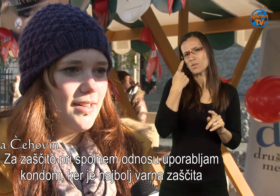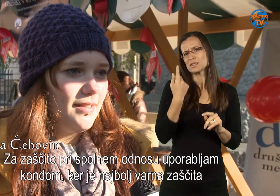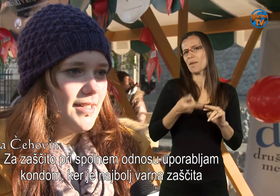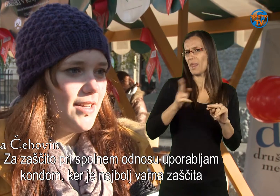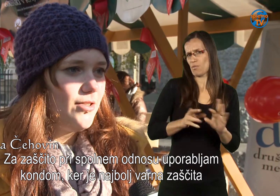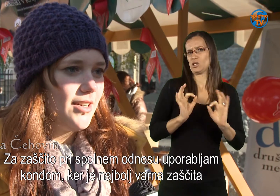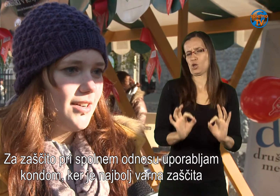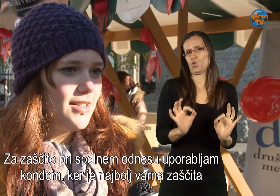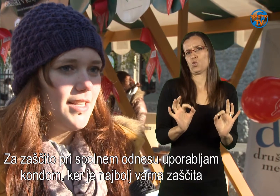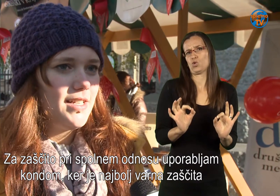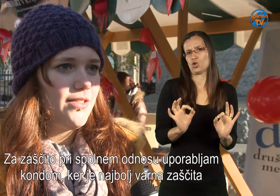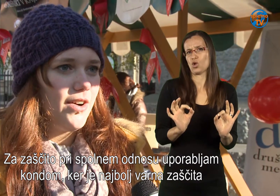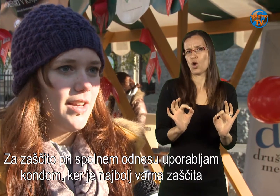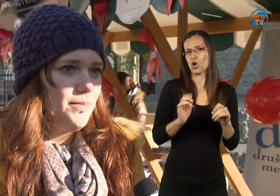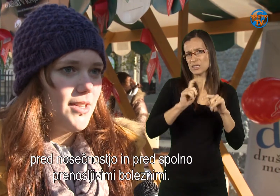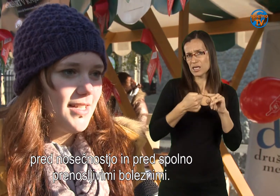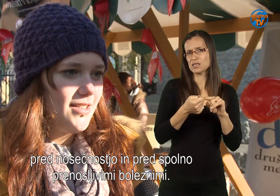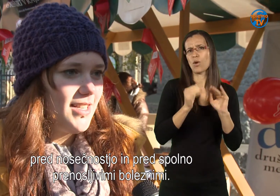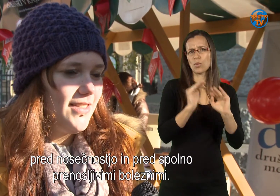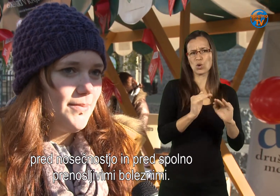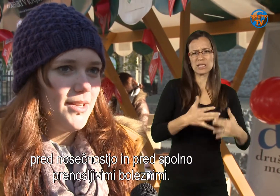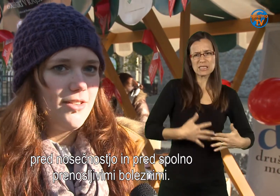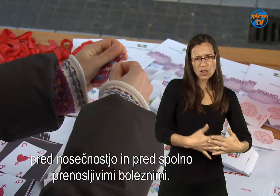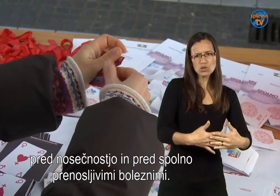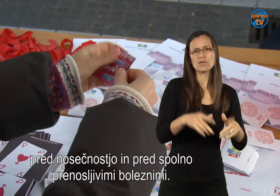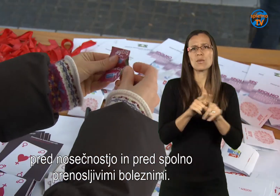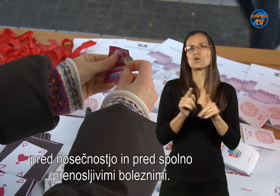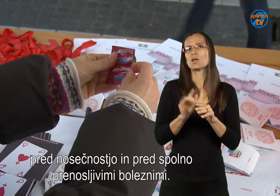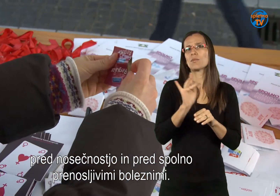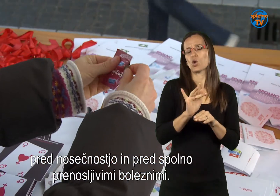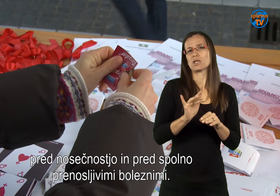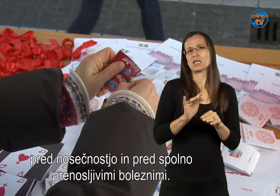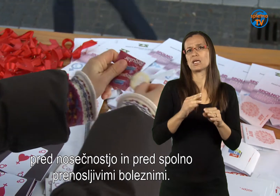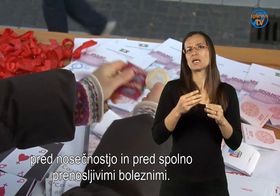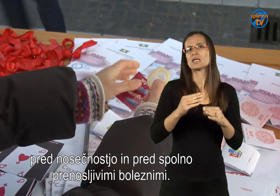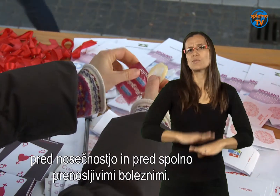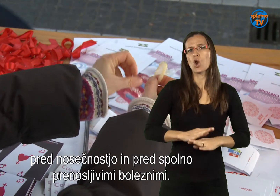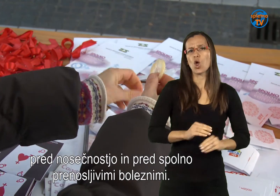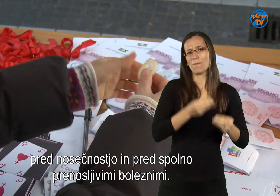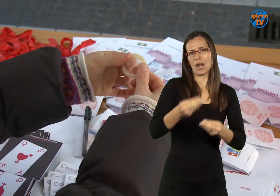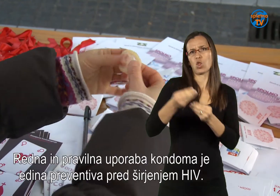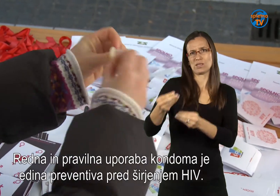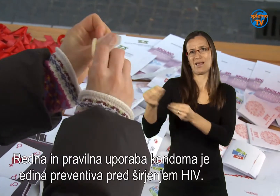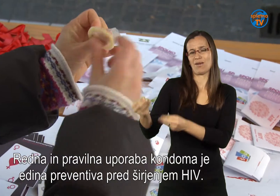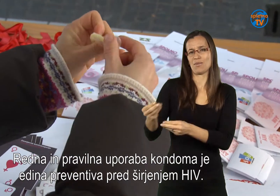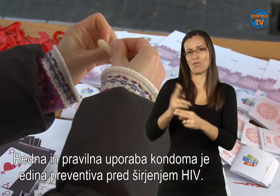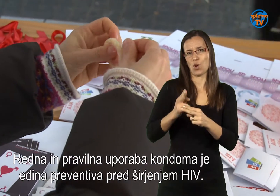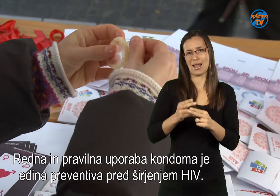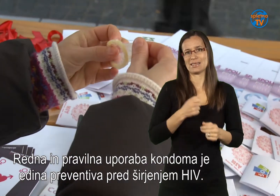najbolj sigurno sredstvo in proti zanositvi in proti tudi spolno prenosljivimi boleznimi. Tako da dosledna in pravilna uporaba